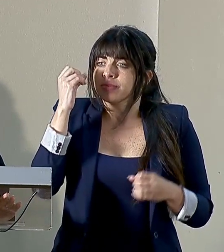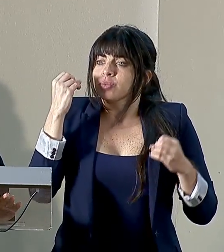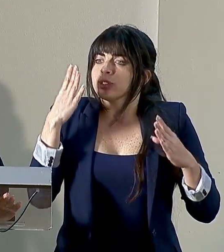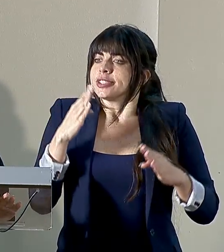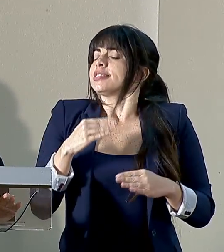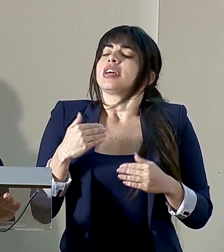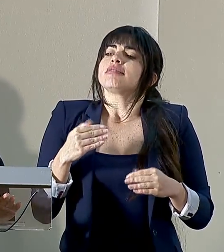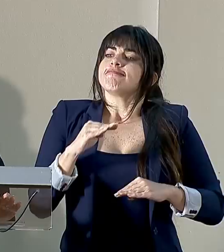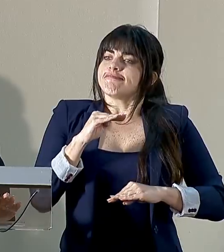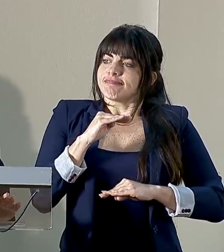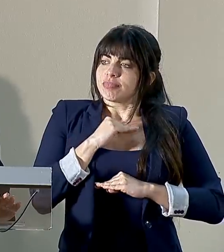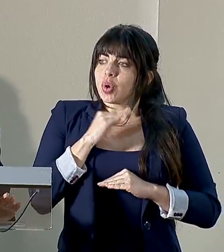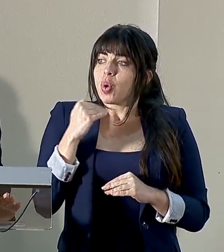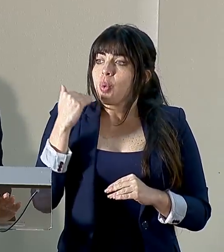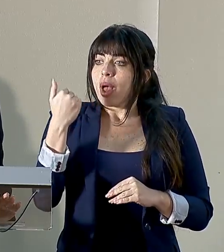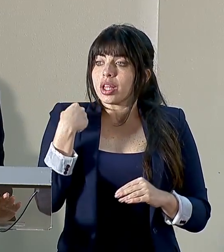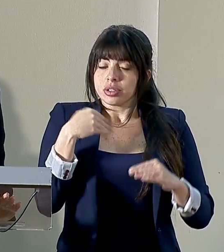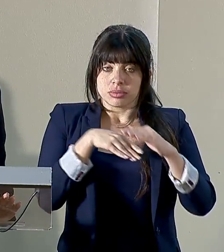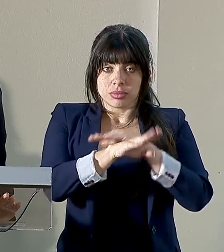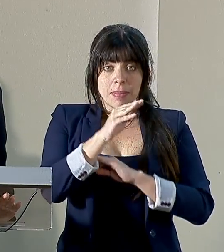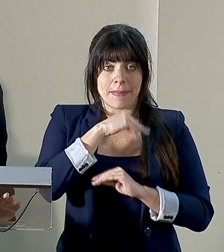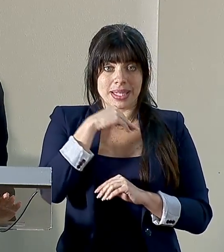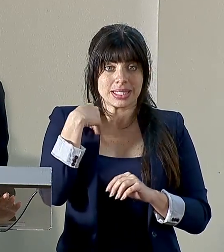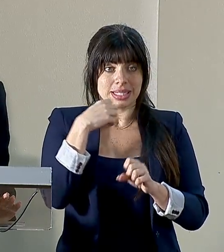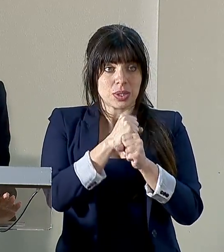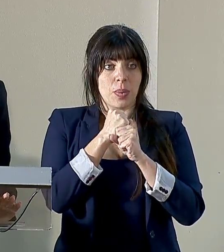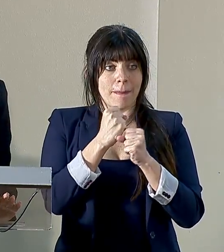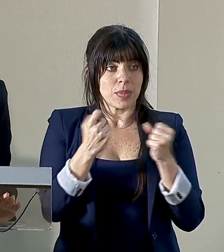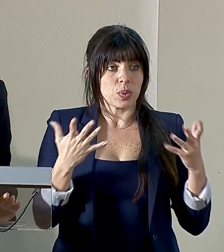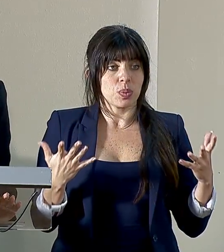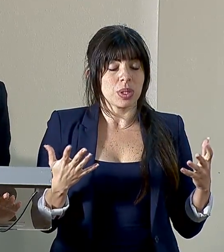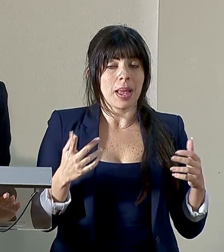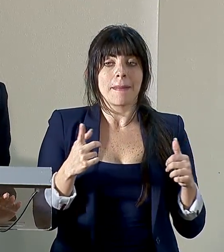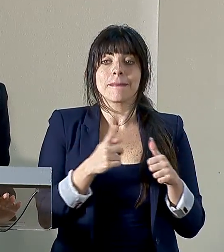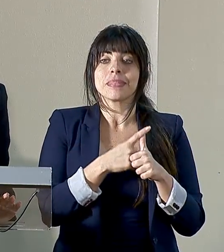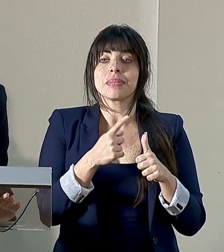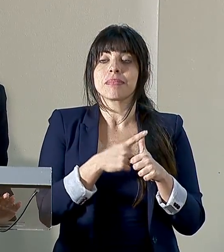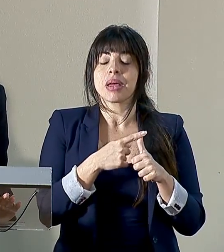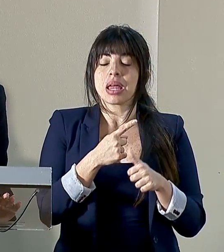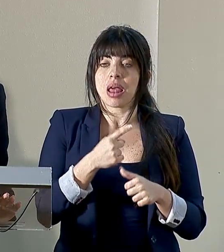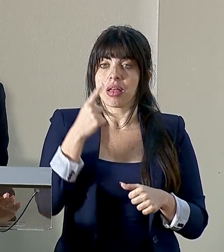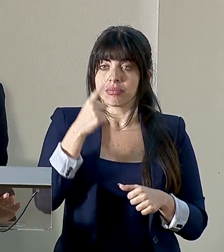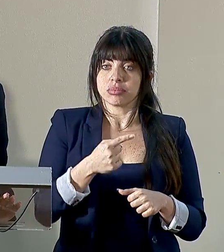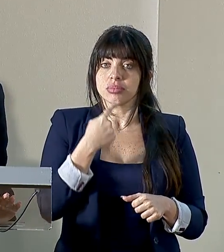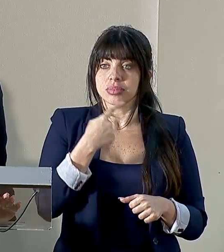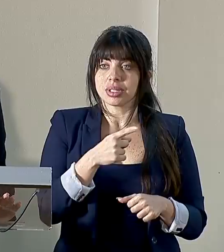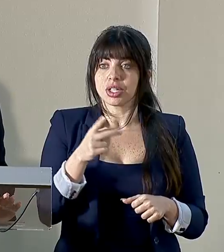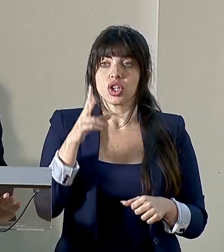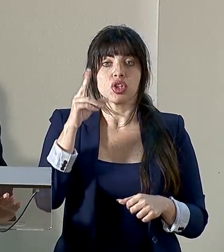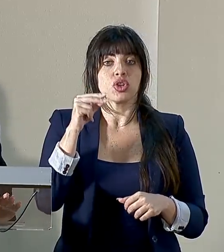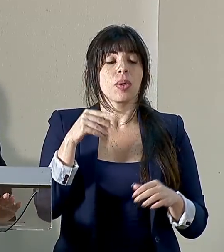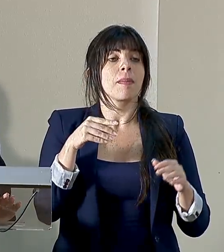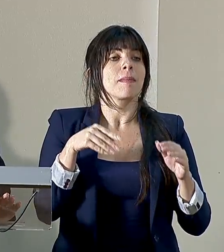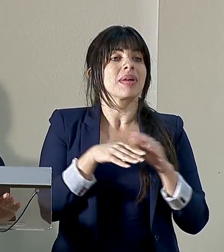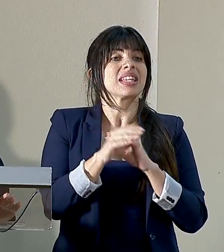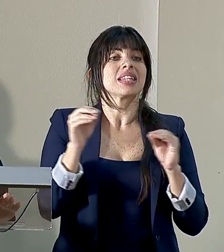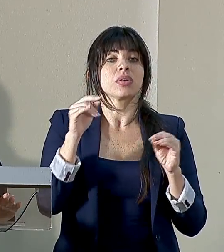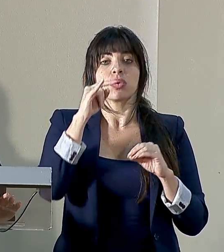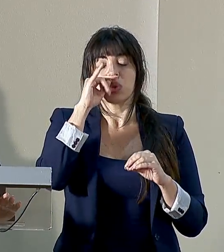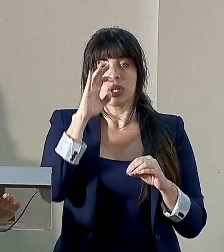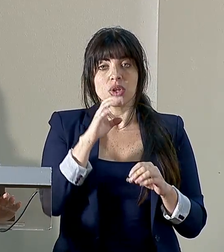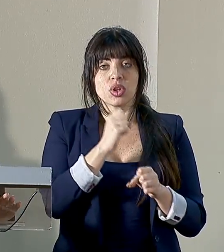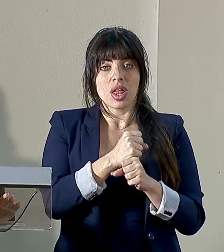mucha satisfacción cuando ingresé al Ministerio de Seguridad Pública, la primera instrucción que di: no se pasa ningún niño o